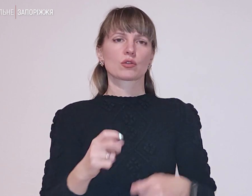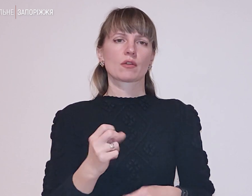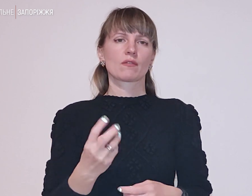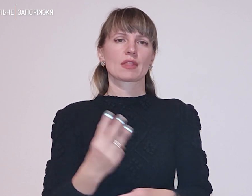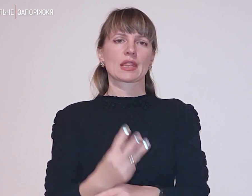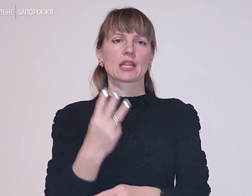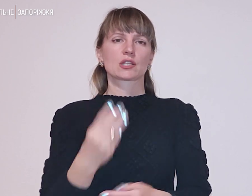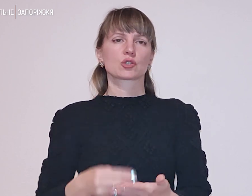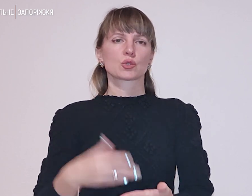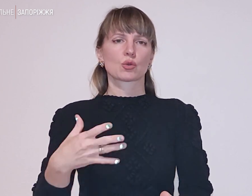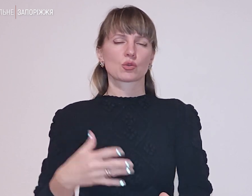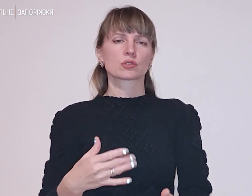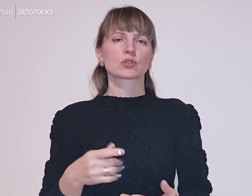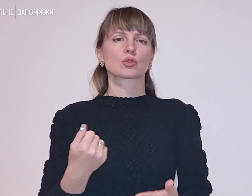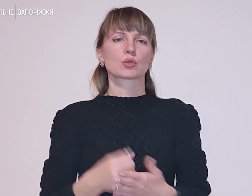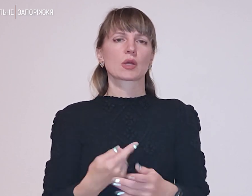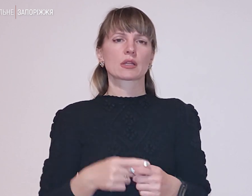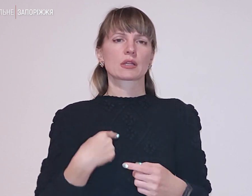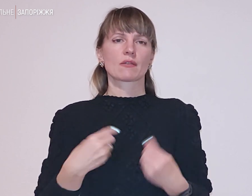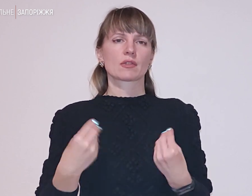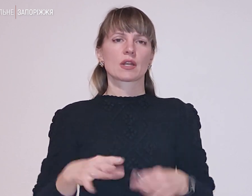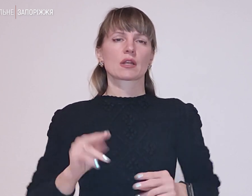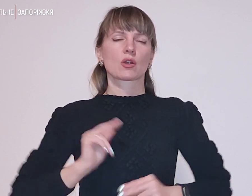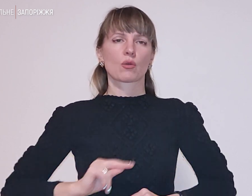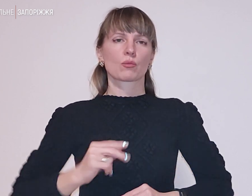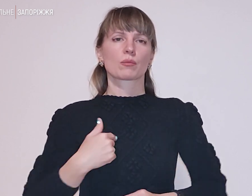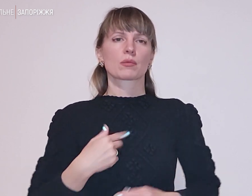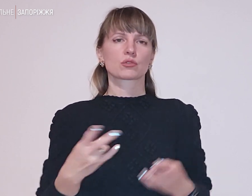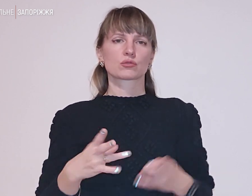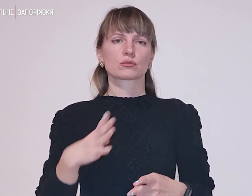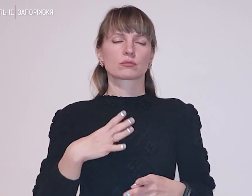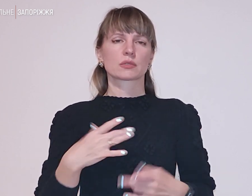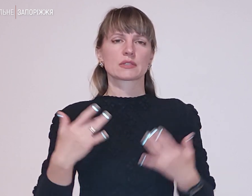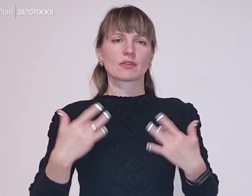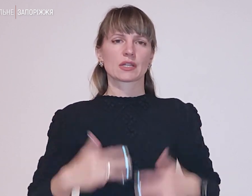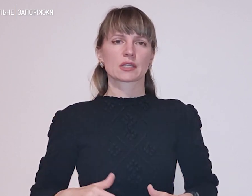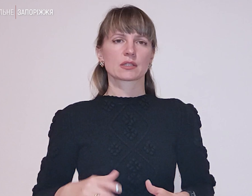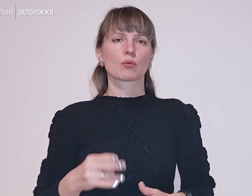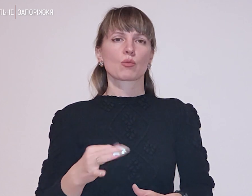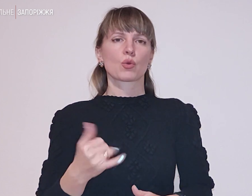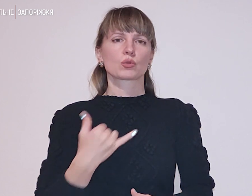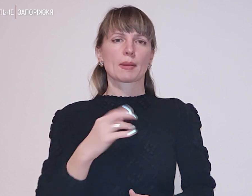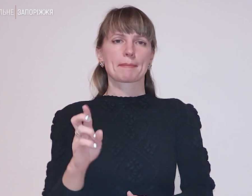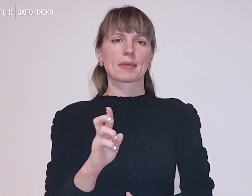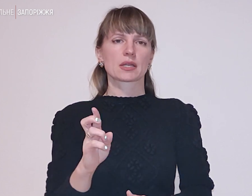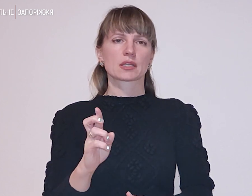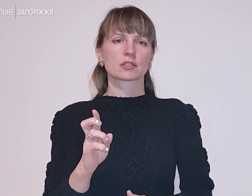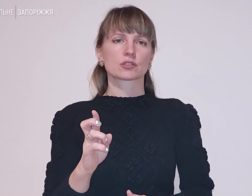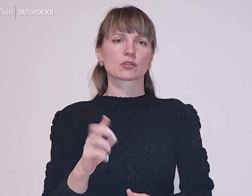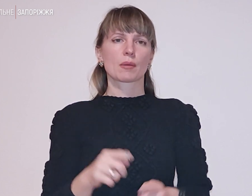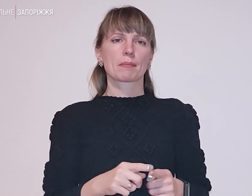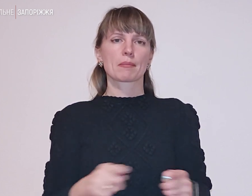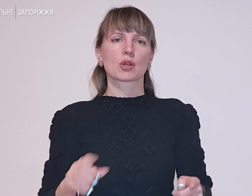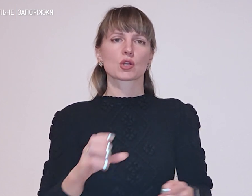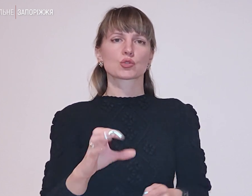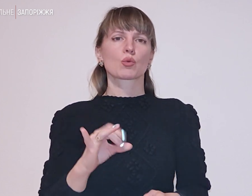дорожче. До всього цього я втратила роботу. Мені довелося звільнитись. Бо в нас в Бердянську мережа супермаркетів, в якій